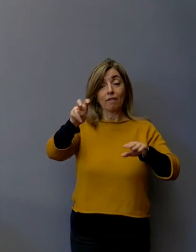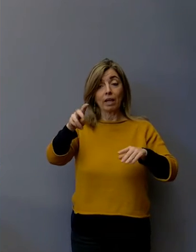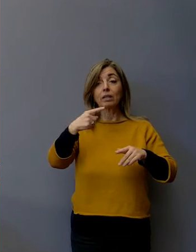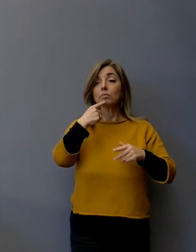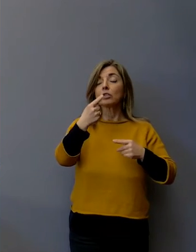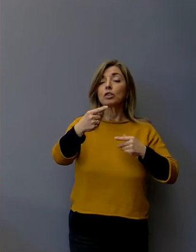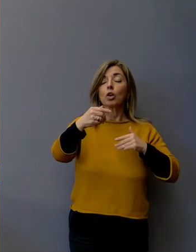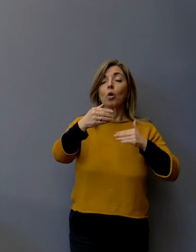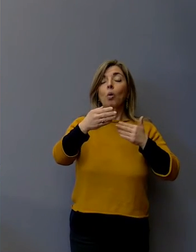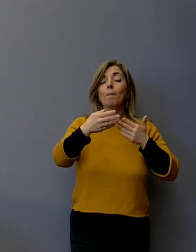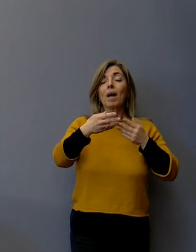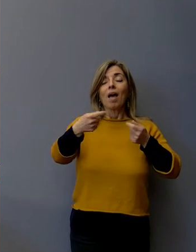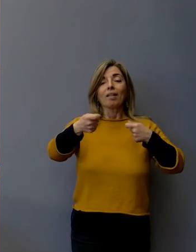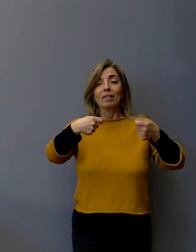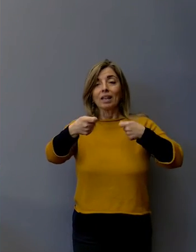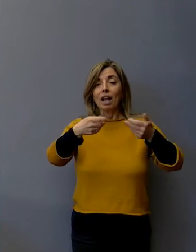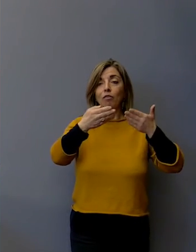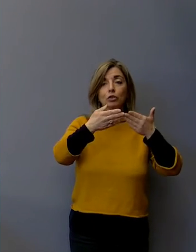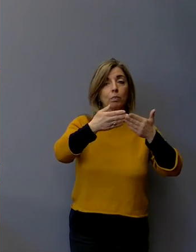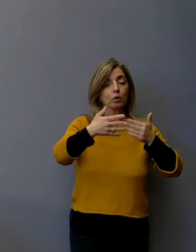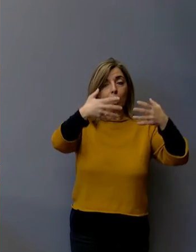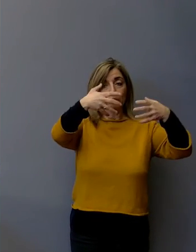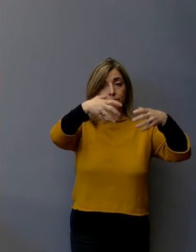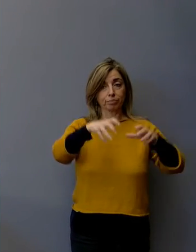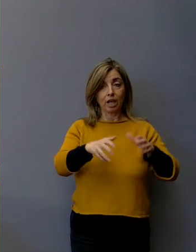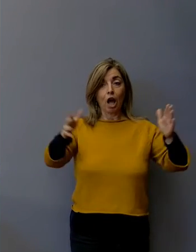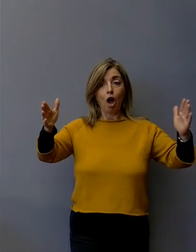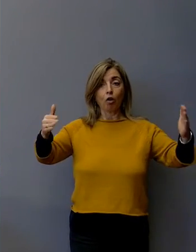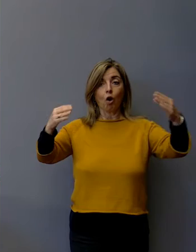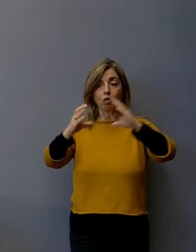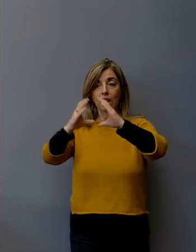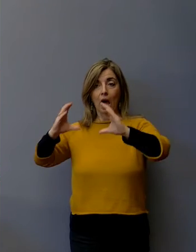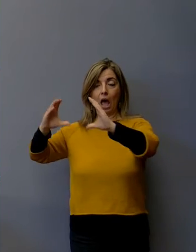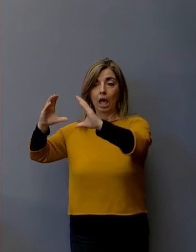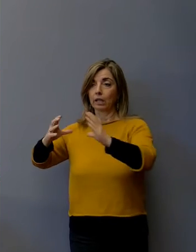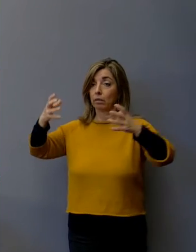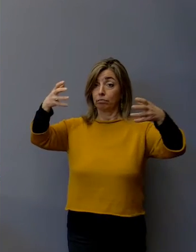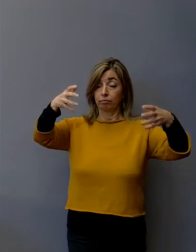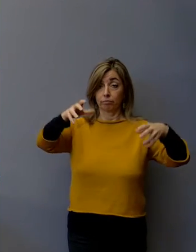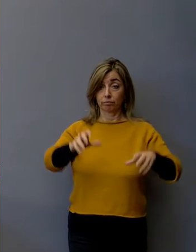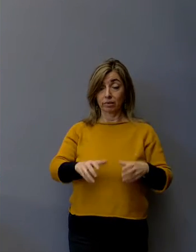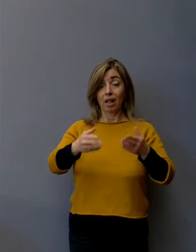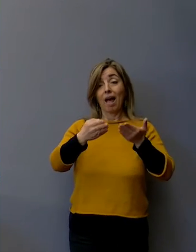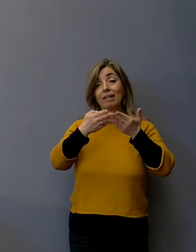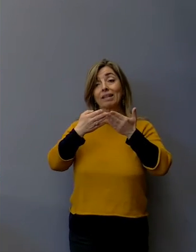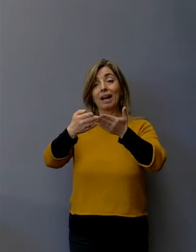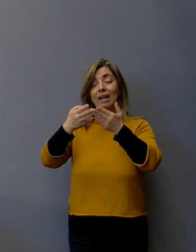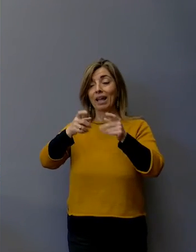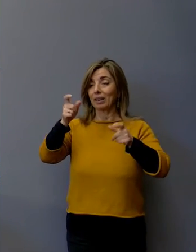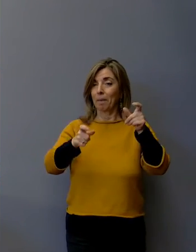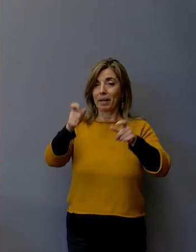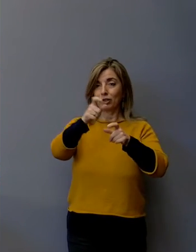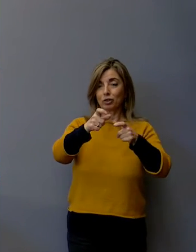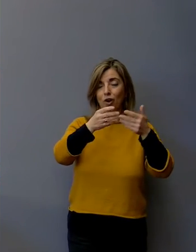cento in complessivo meno 13 per cento dei container ovviamente sono crollati i passeggeri dei traghetti meno 62 per cento